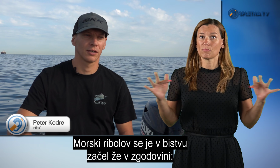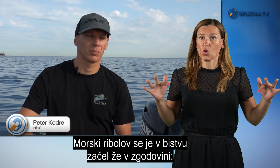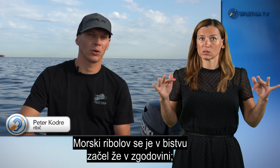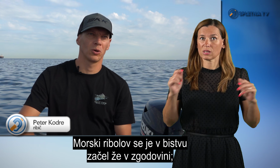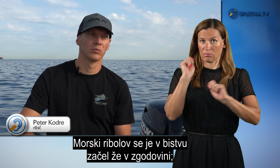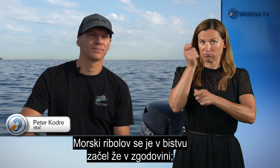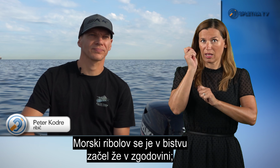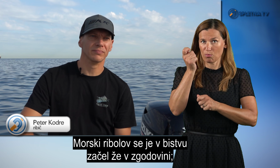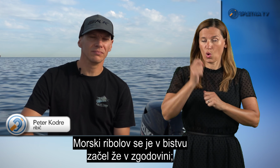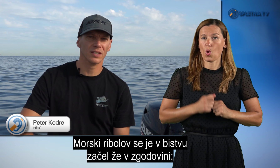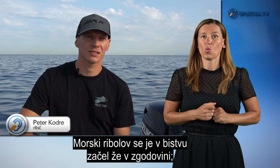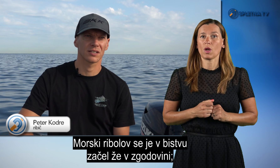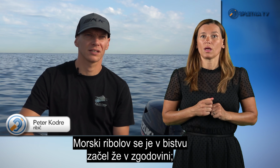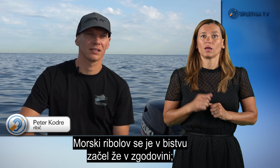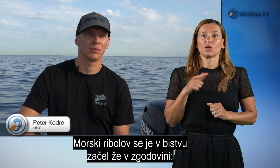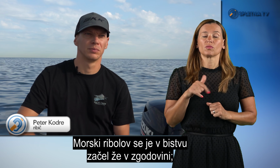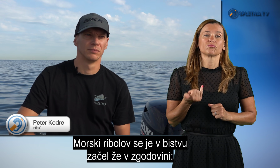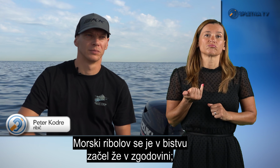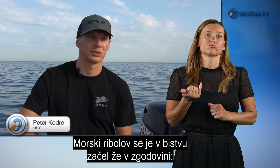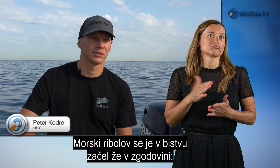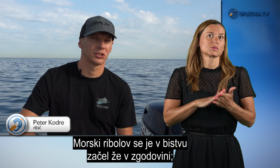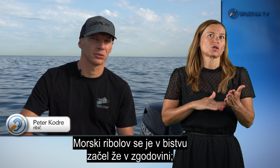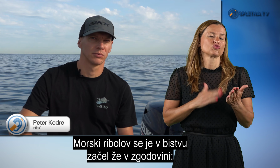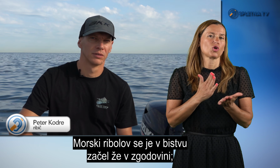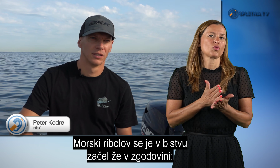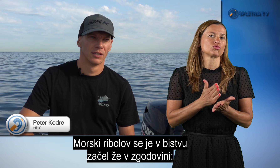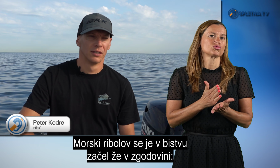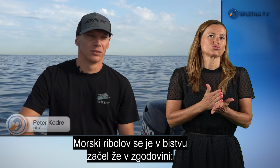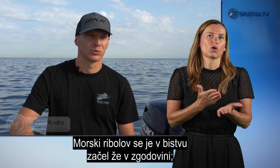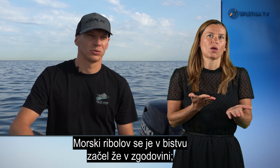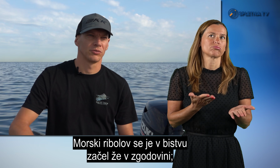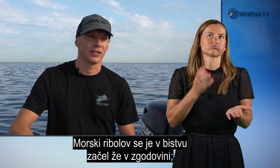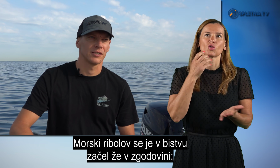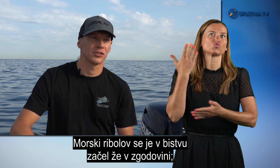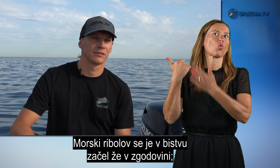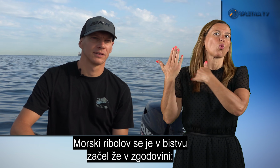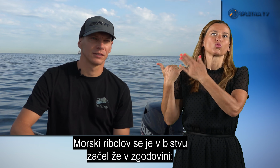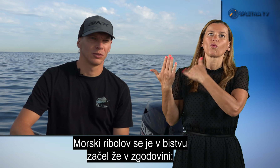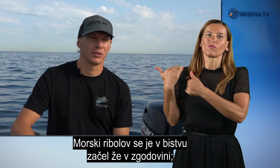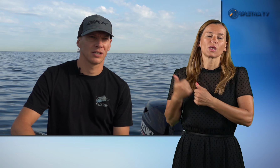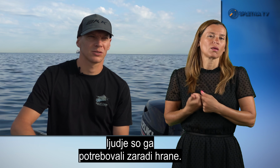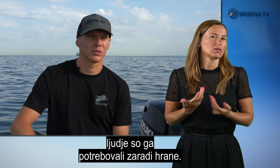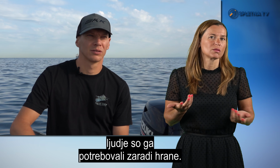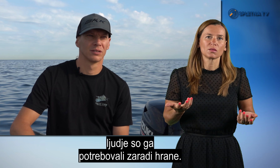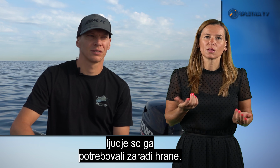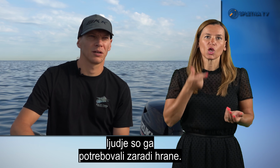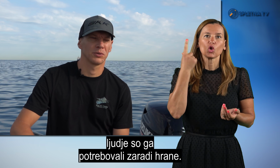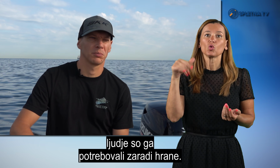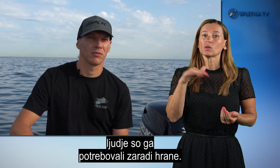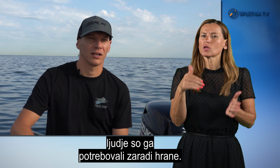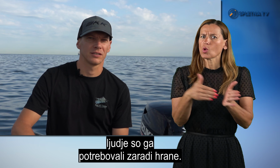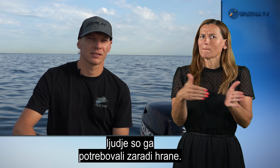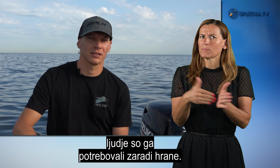Morski ribolov se je v bistvu začel v zgodovini, že ljudje so